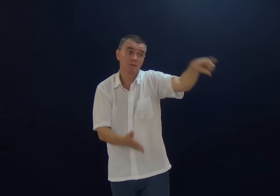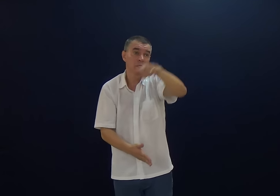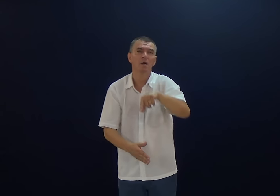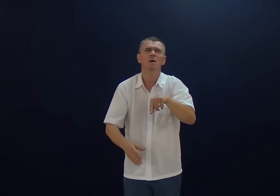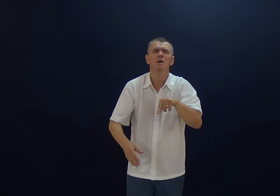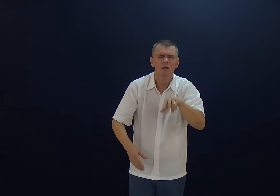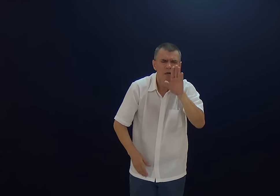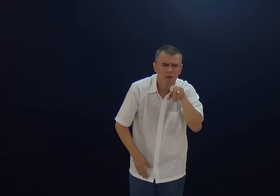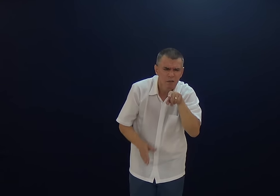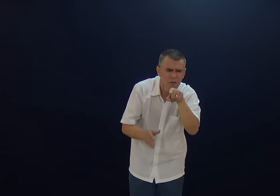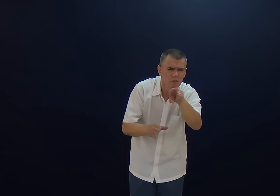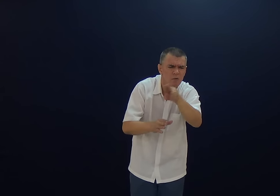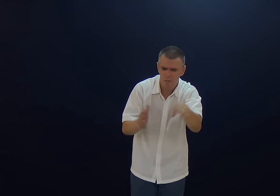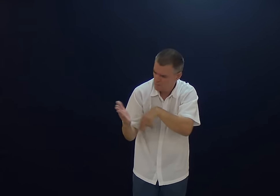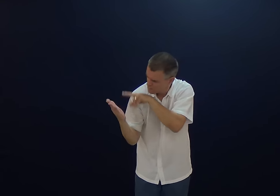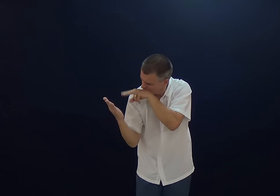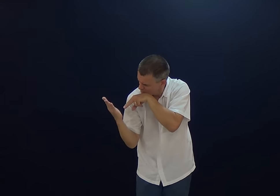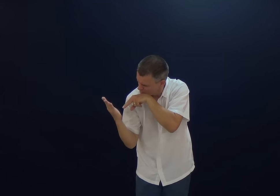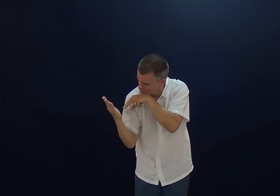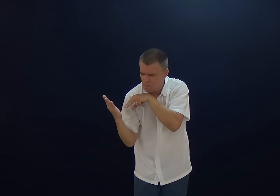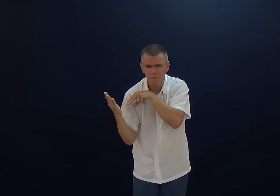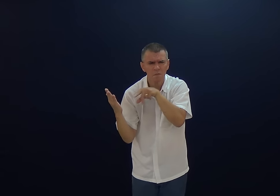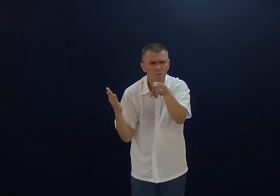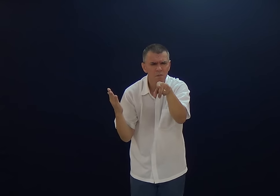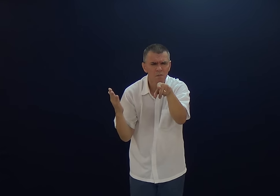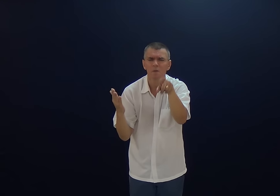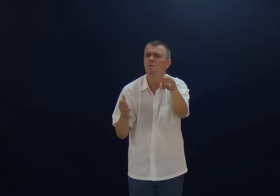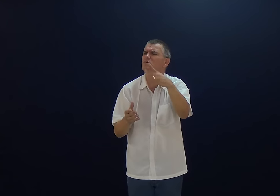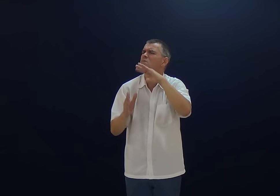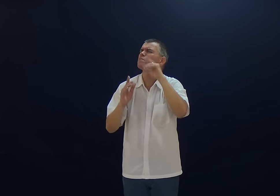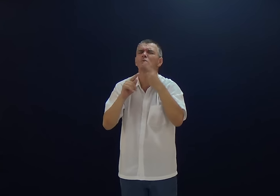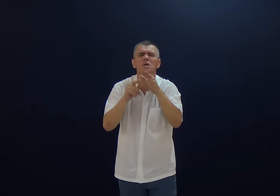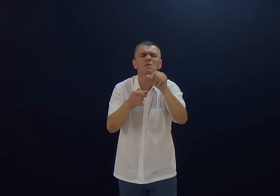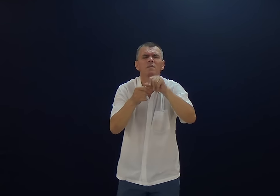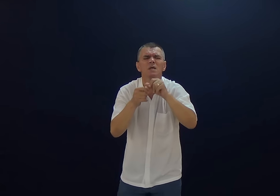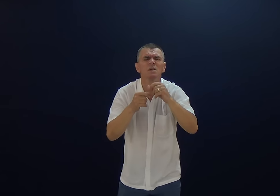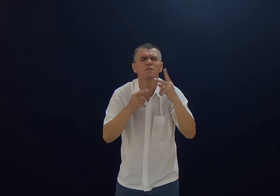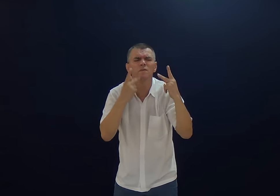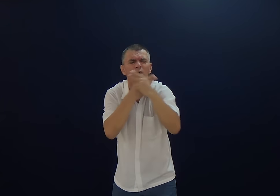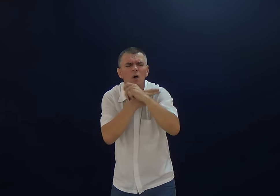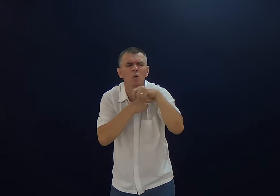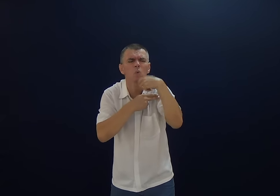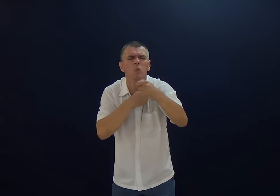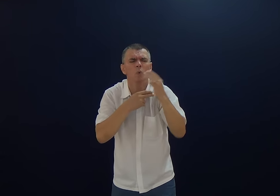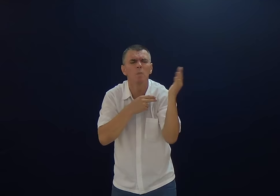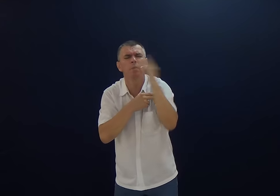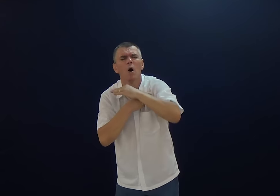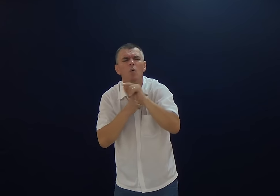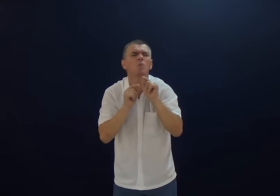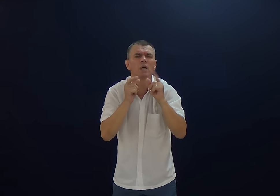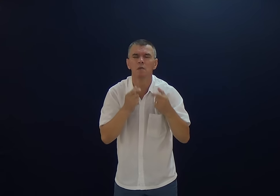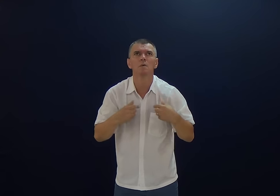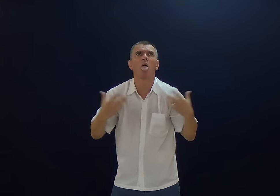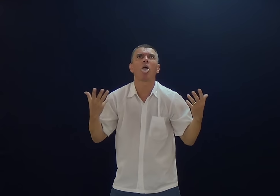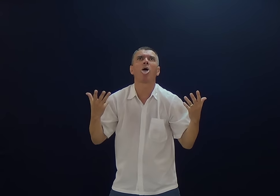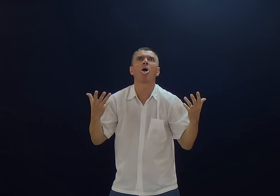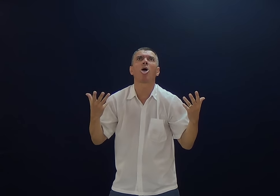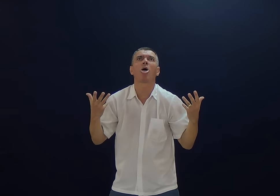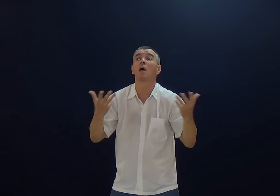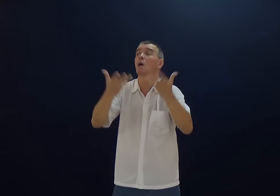sabe que você vai estar diante de Deus ah por favor o seu nome Ah me desculpa mas por que que você focava na Igreja e ficava falando